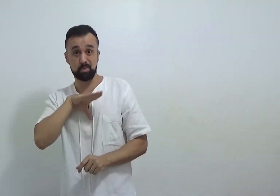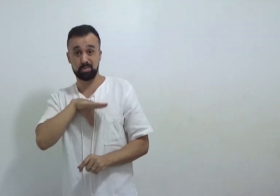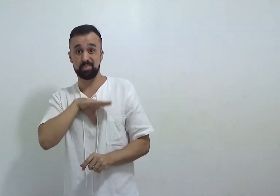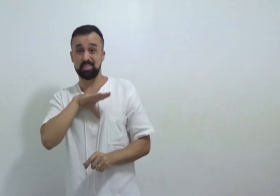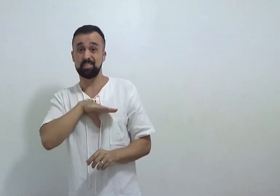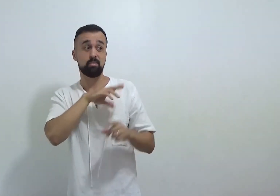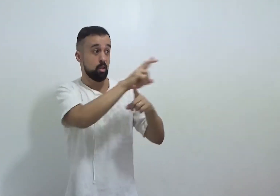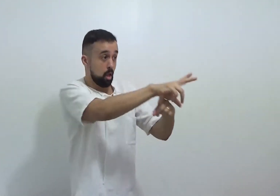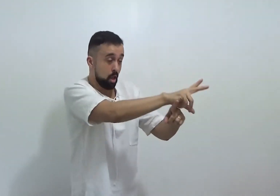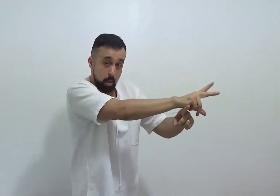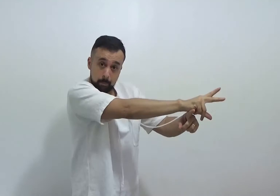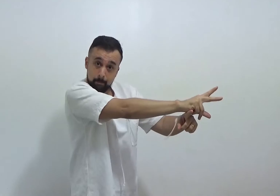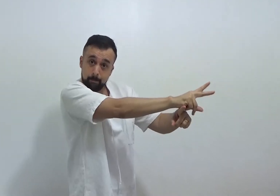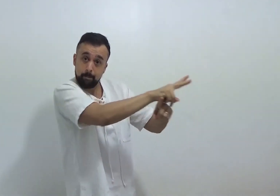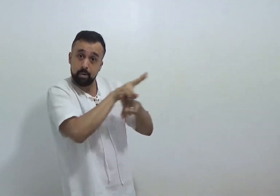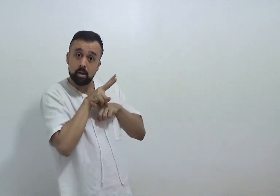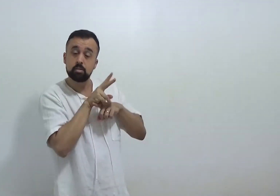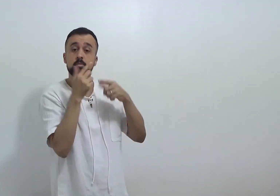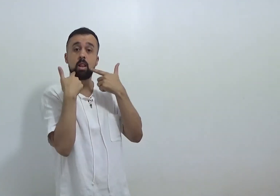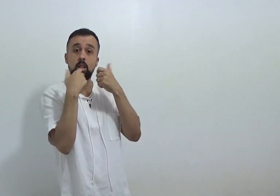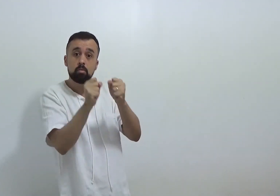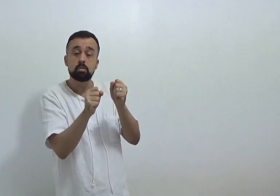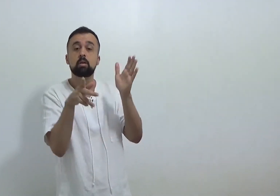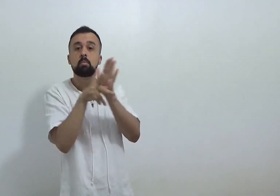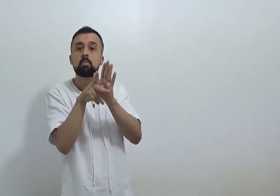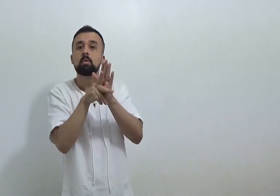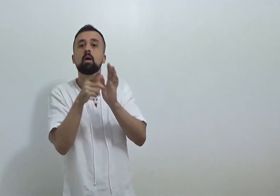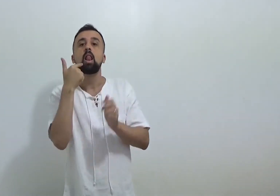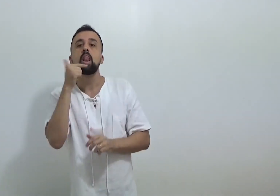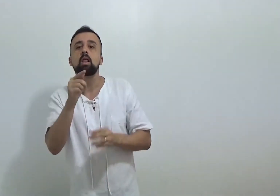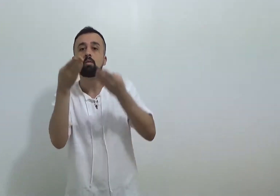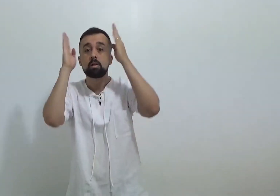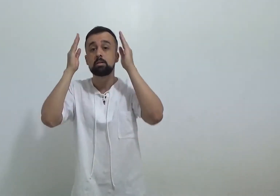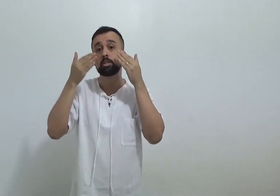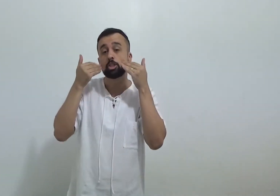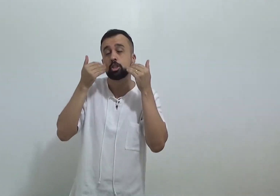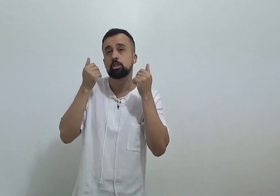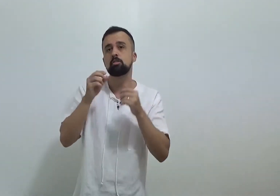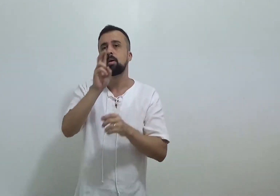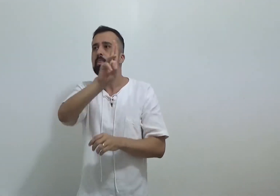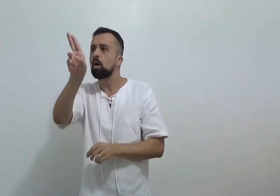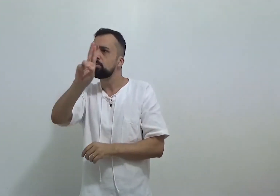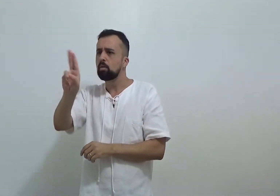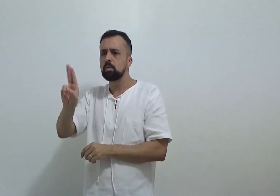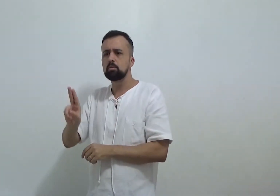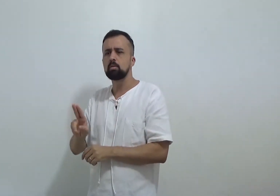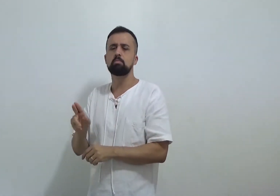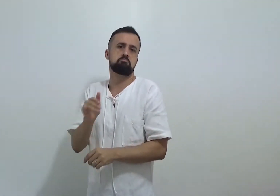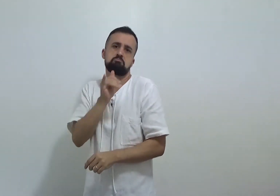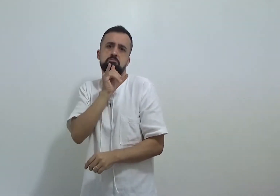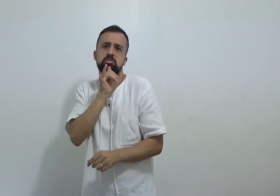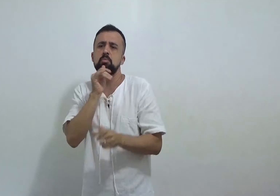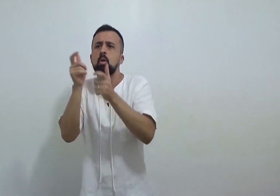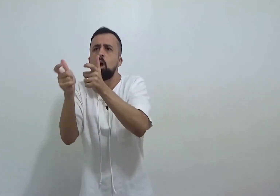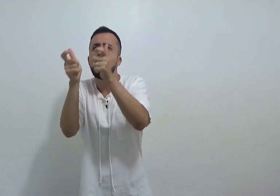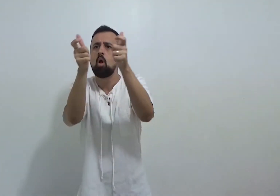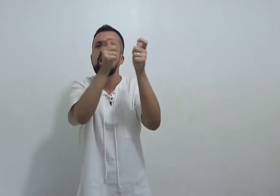Várias palavras do português vieram como empréstimos linguísticos de línguas indígenas,